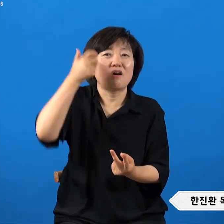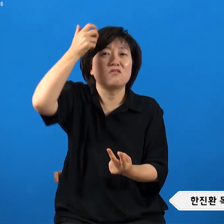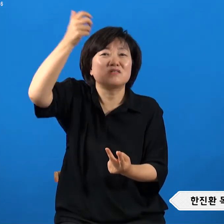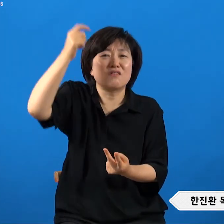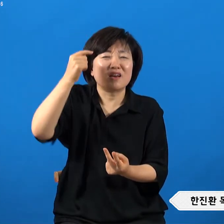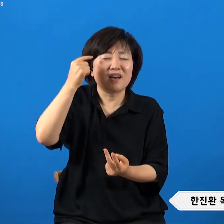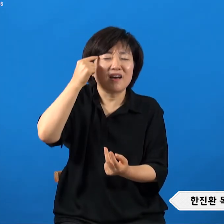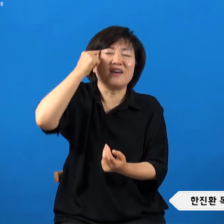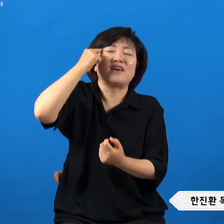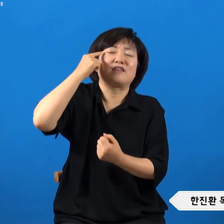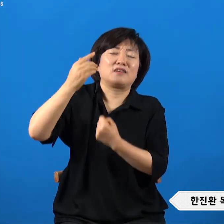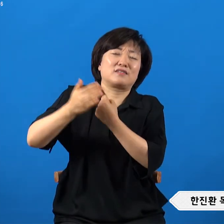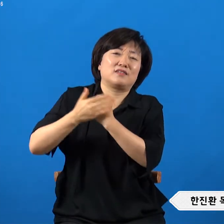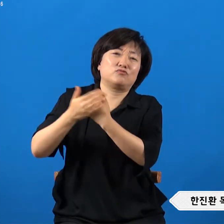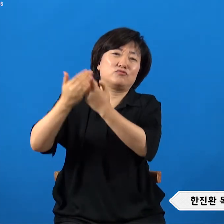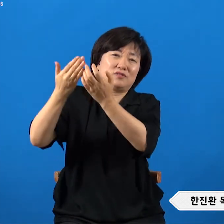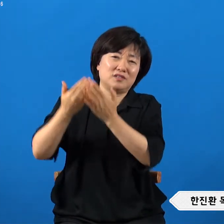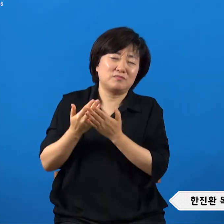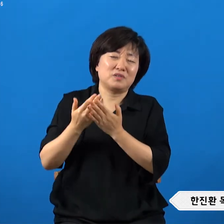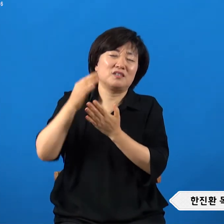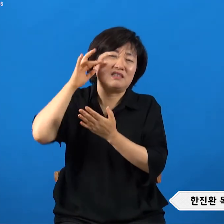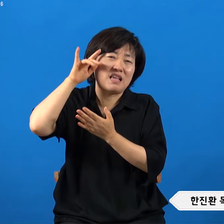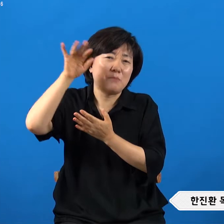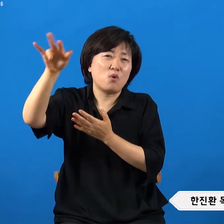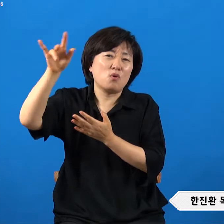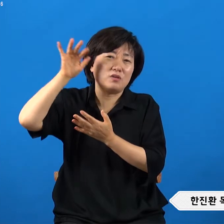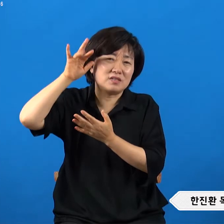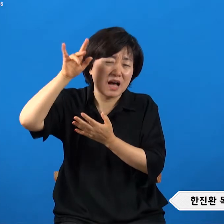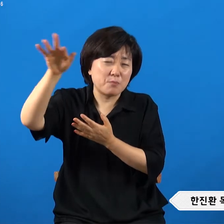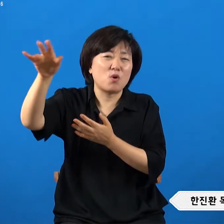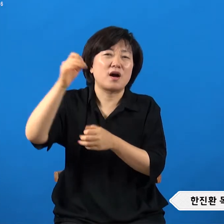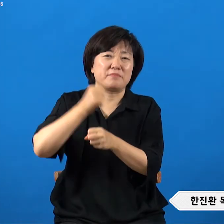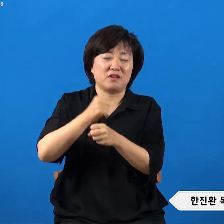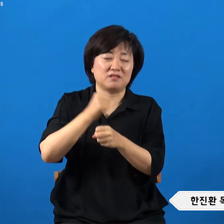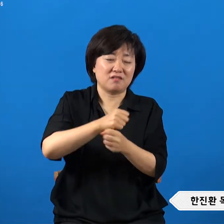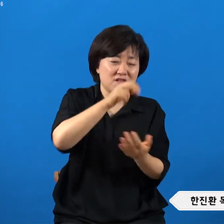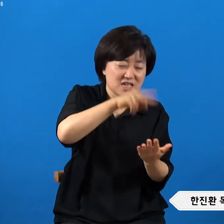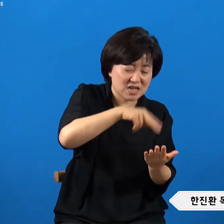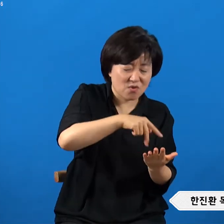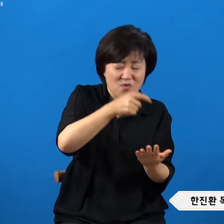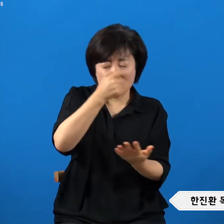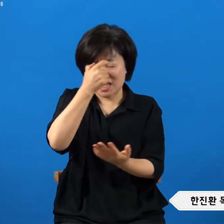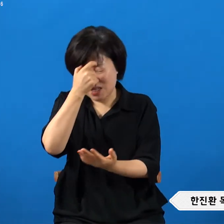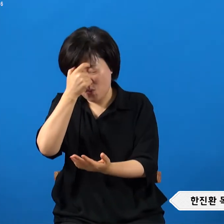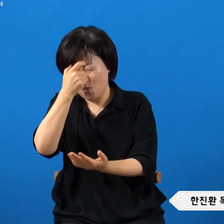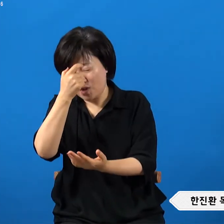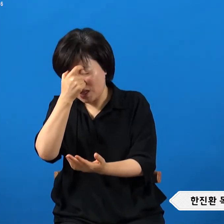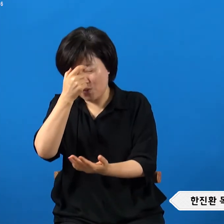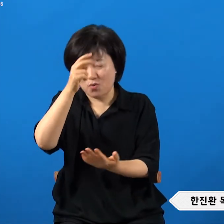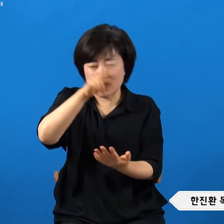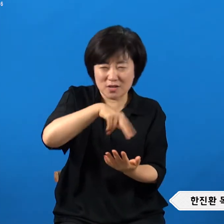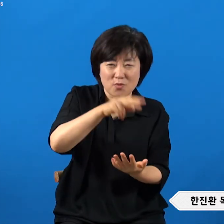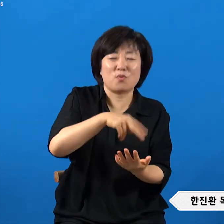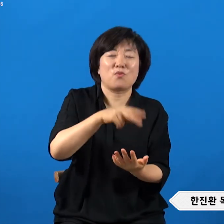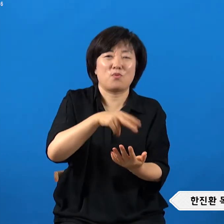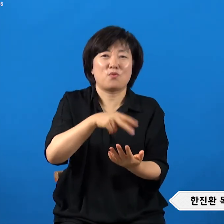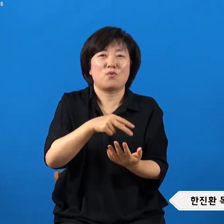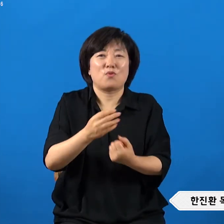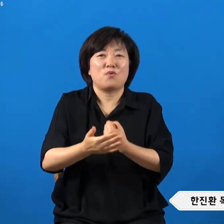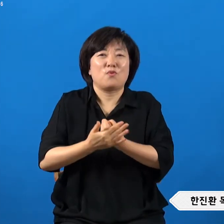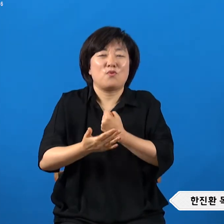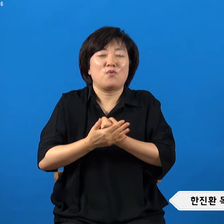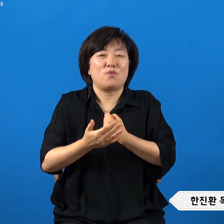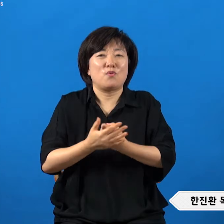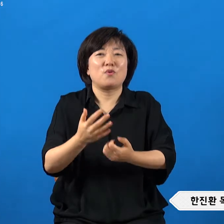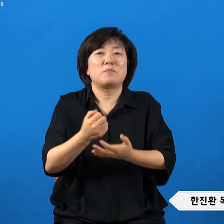성령의 깨닫게 해주심을 사모하면 그래야 됩니다. 기도하면서 읽고 또 읽으면서 기도할 때에 성령께서